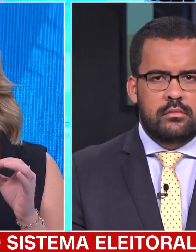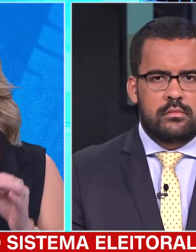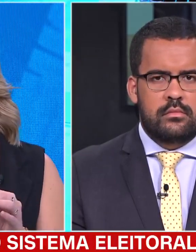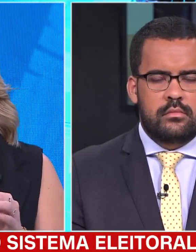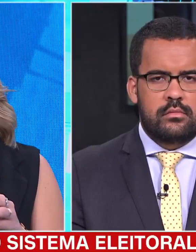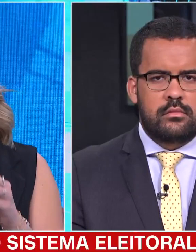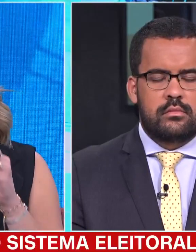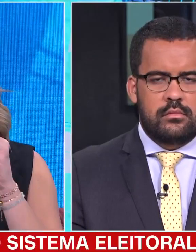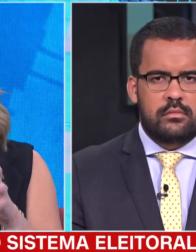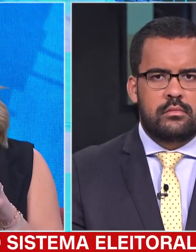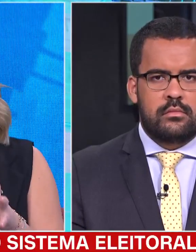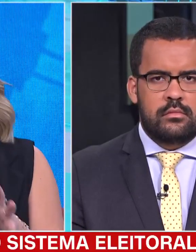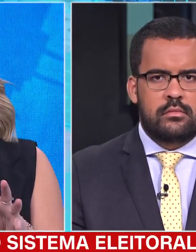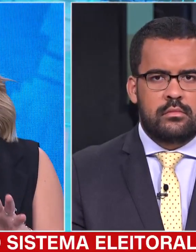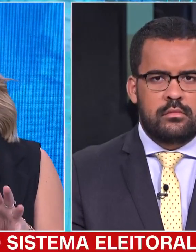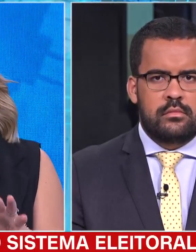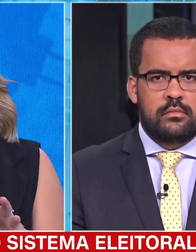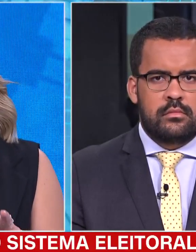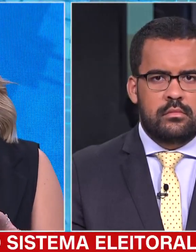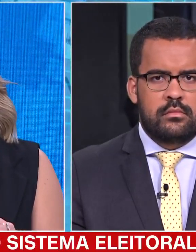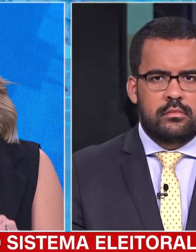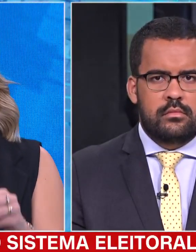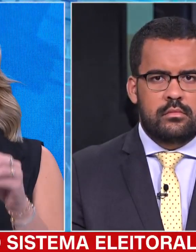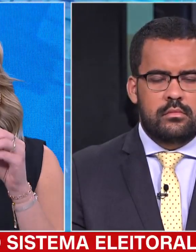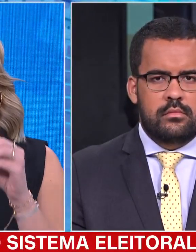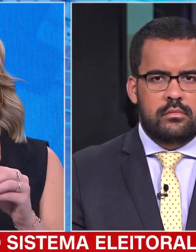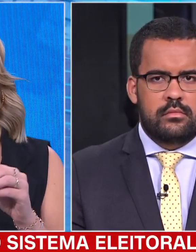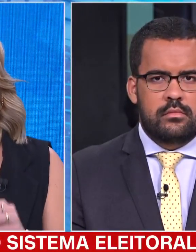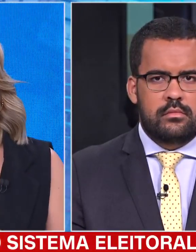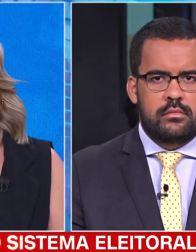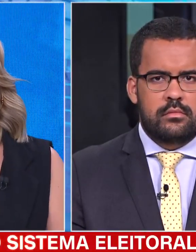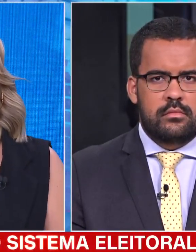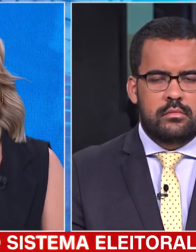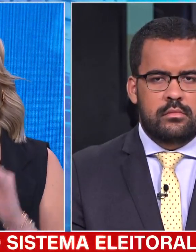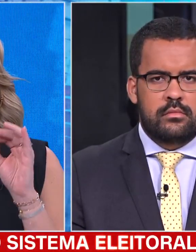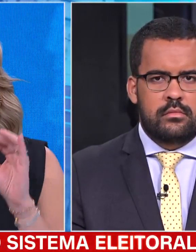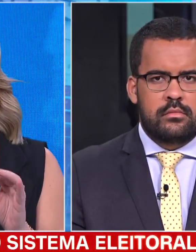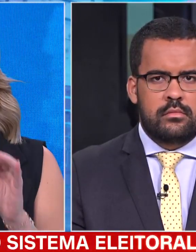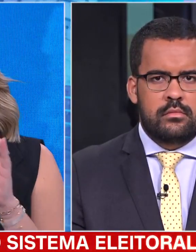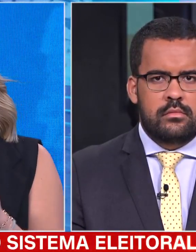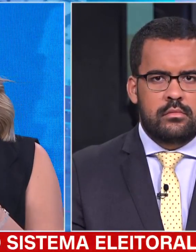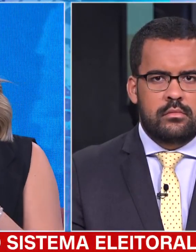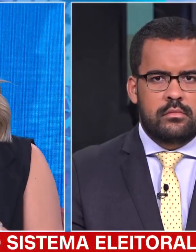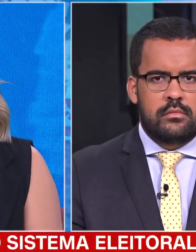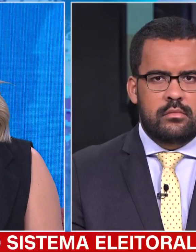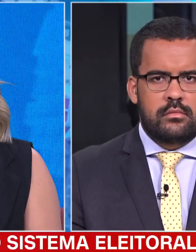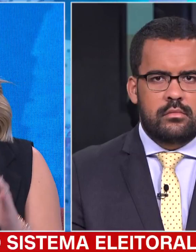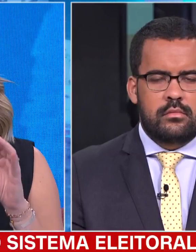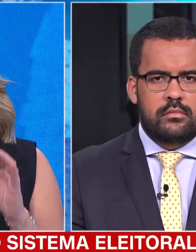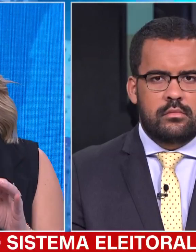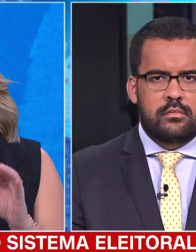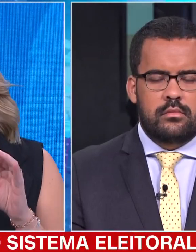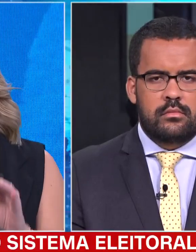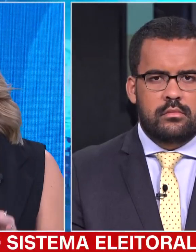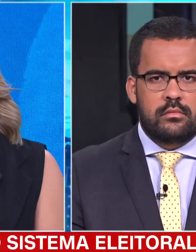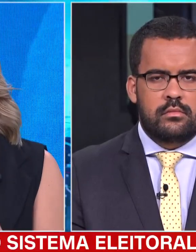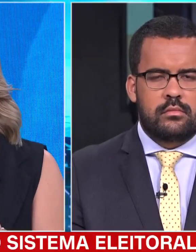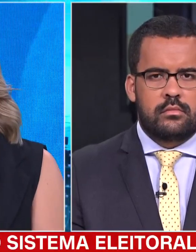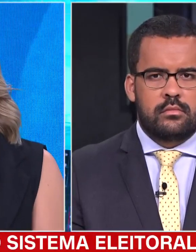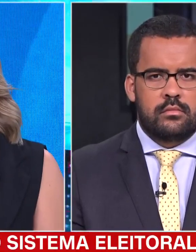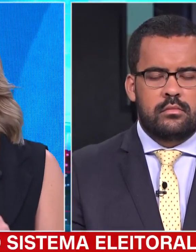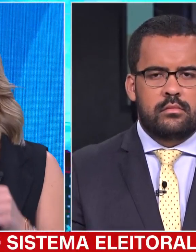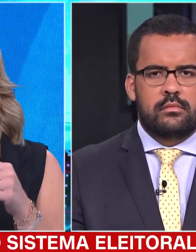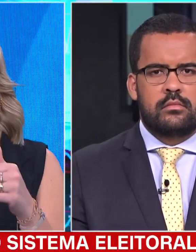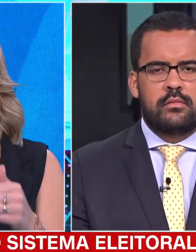Renata e Leandro todas as e do presidente E aí quem fala é o procurador-geral eleitoral Paulo